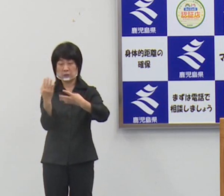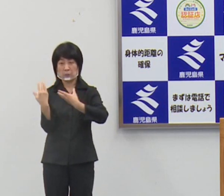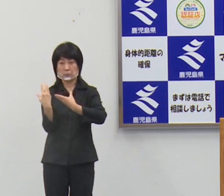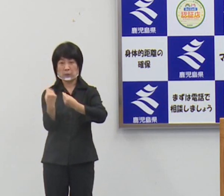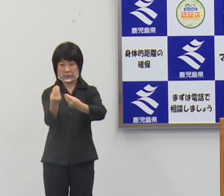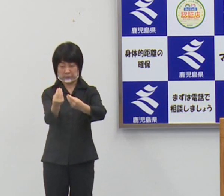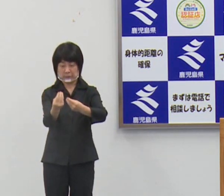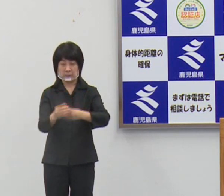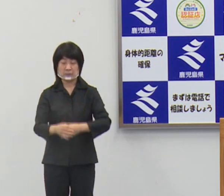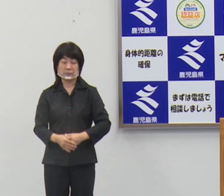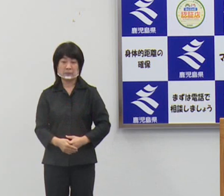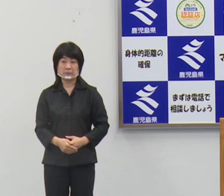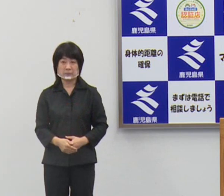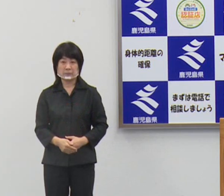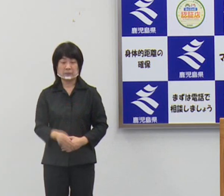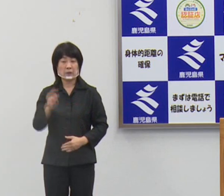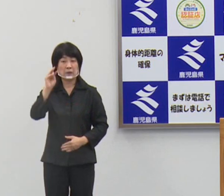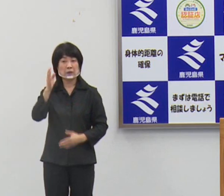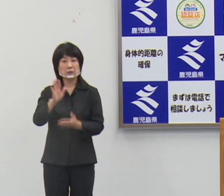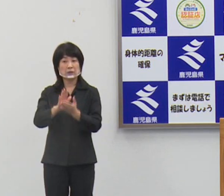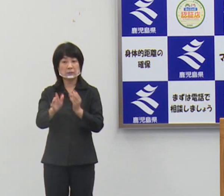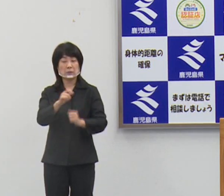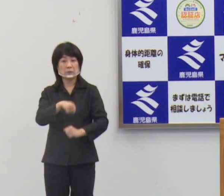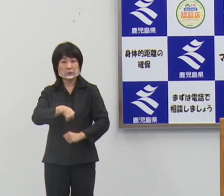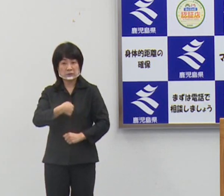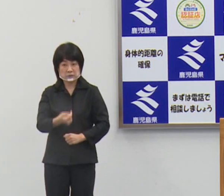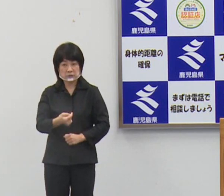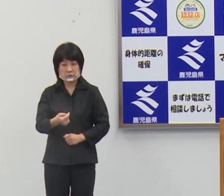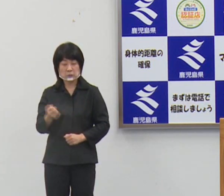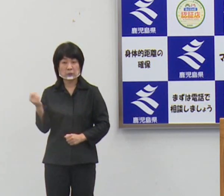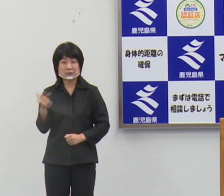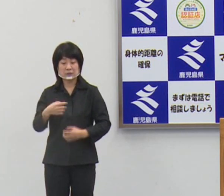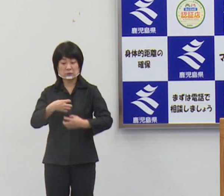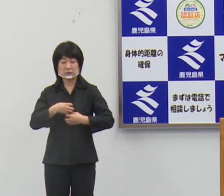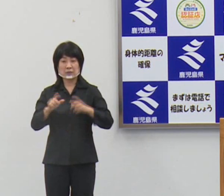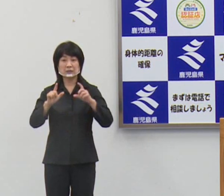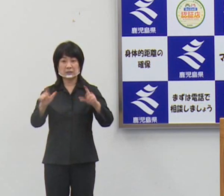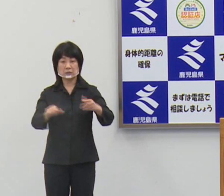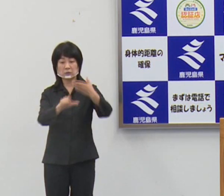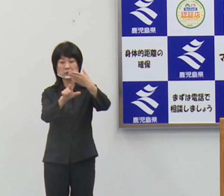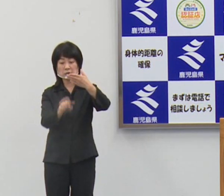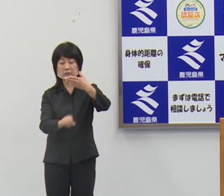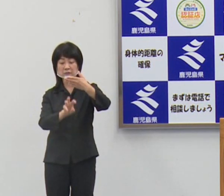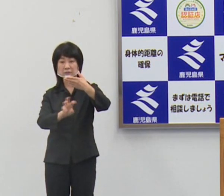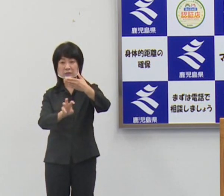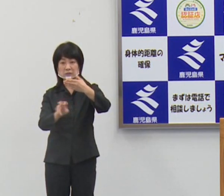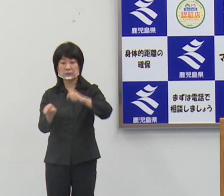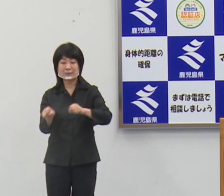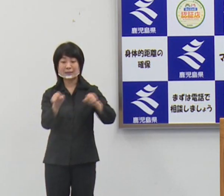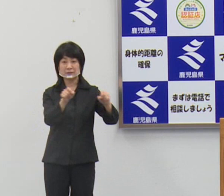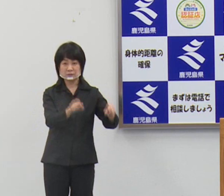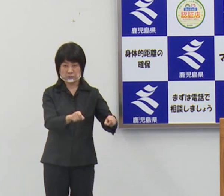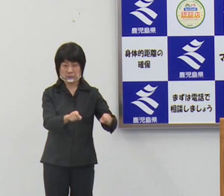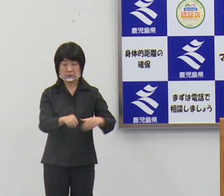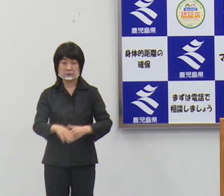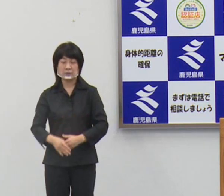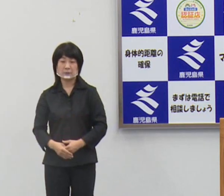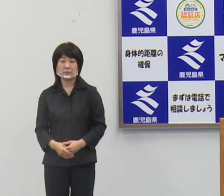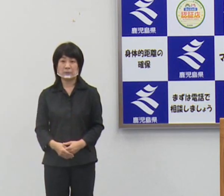たします。また鹿児島県独自の緊急事態宣言も9月30日まで延長することといたします